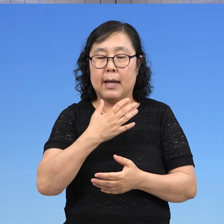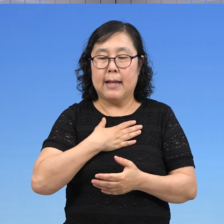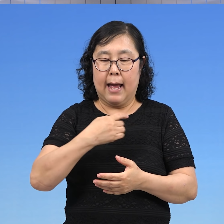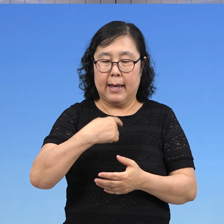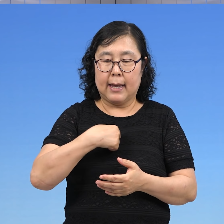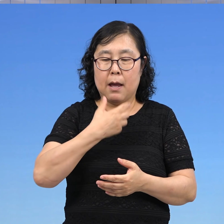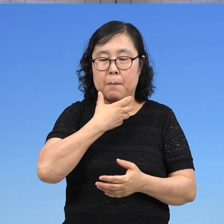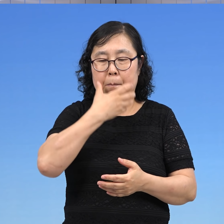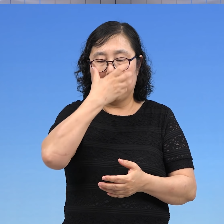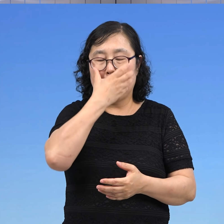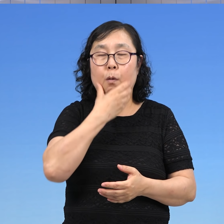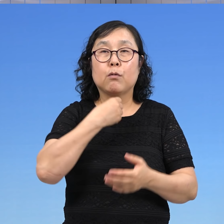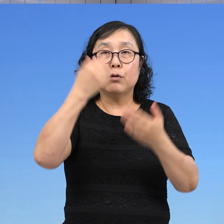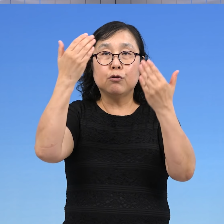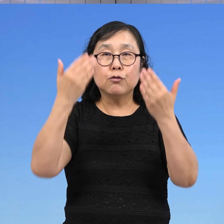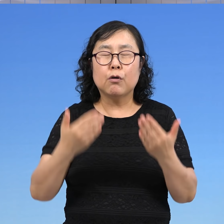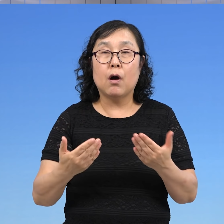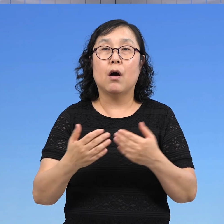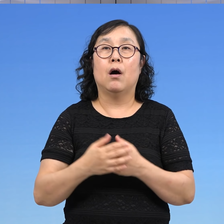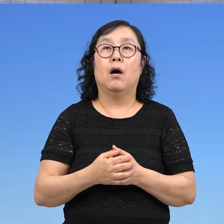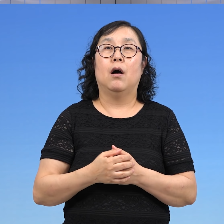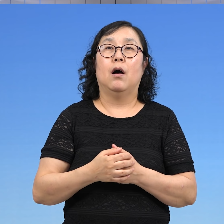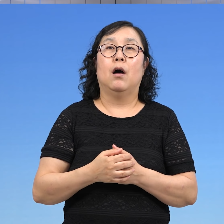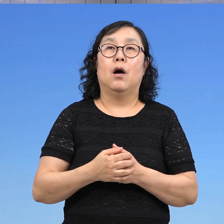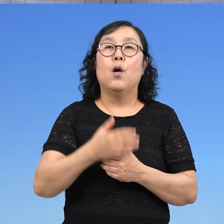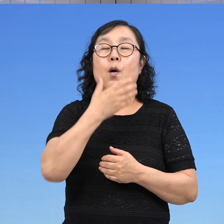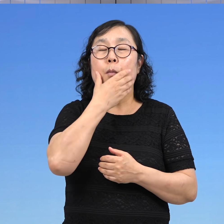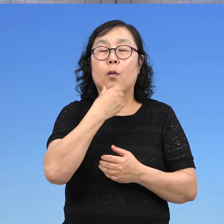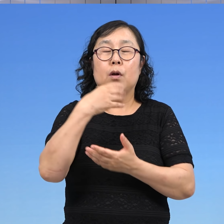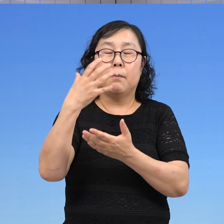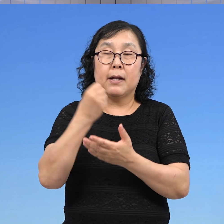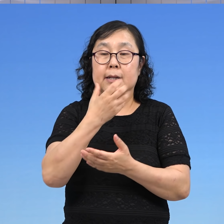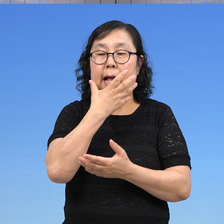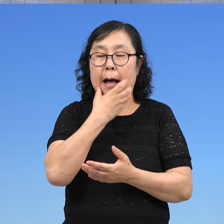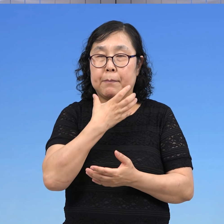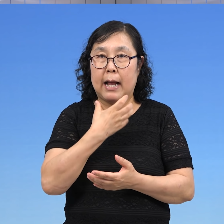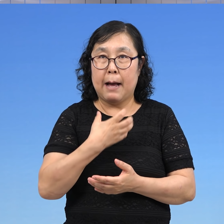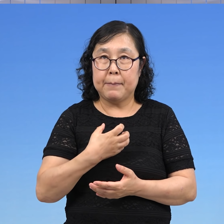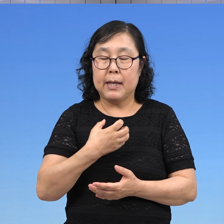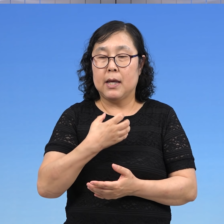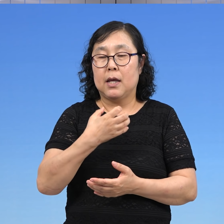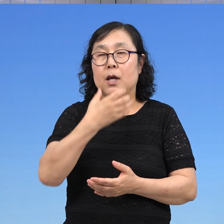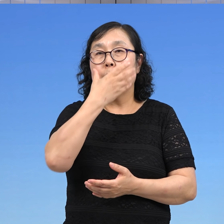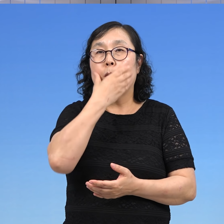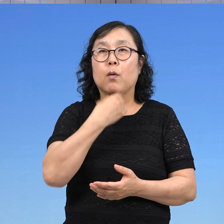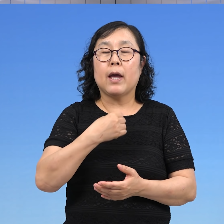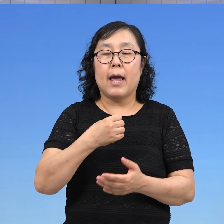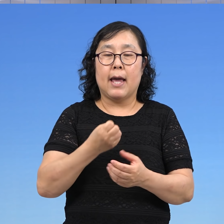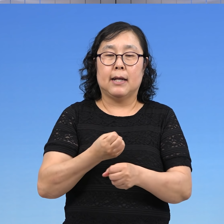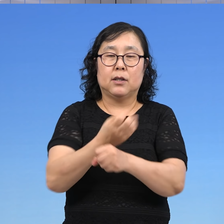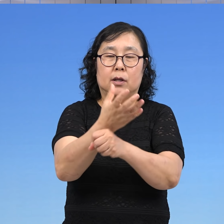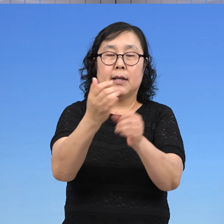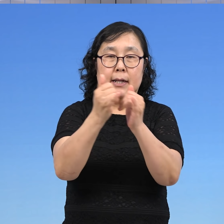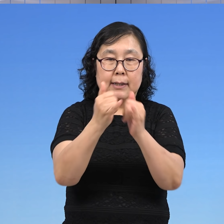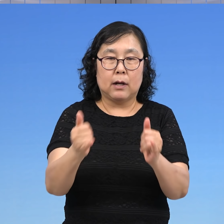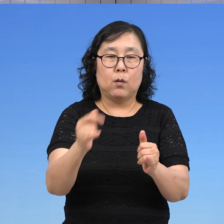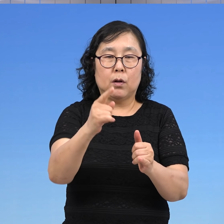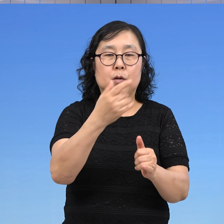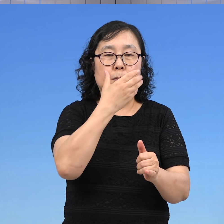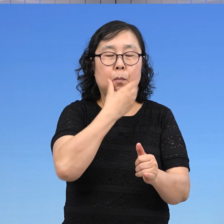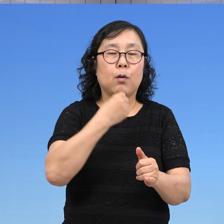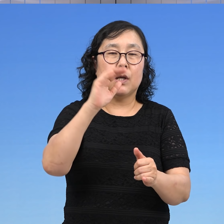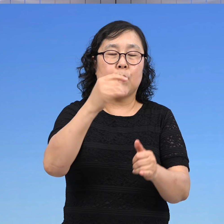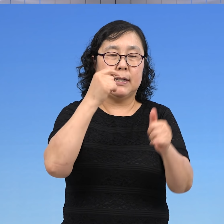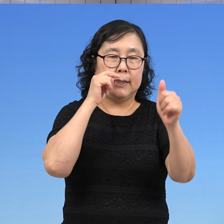내게 복을 주어 이 최종 목표가 아닙니다 그 복을 받은 아브라함이 복의 전 날짜로 너는 복이